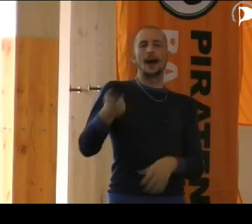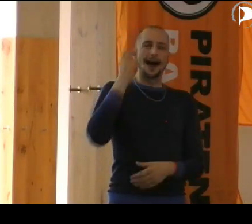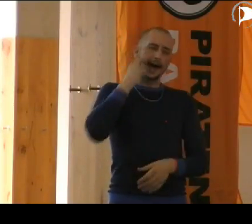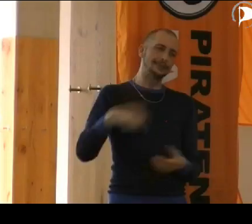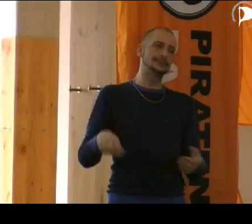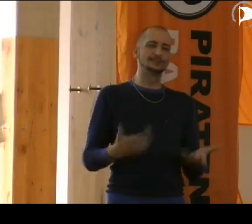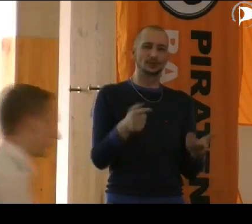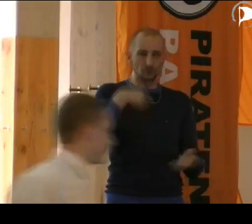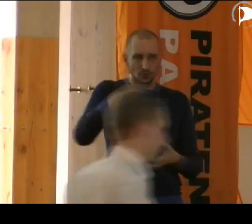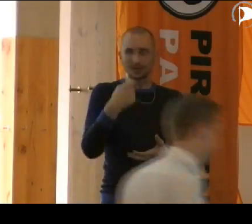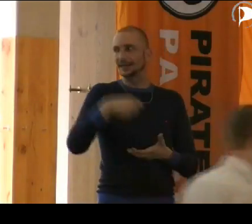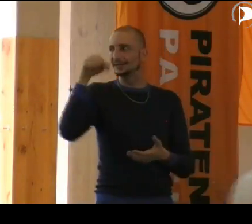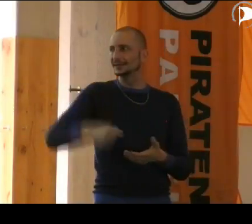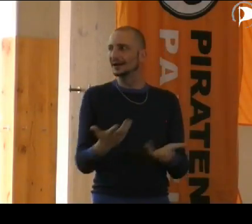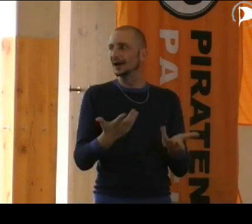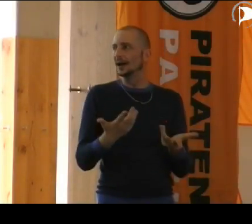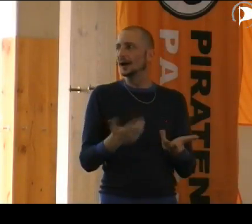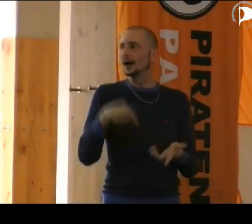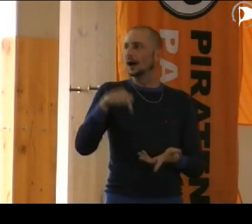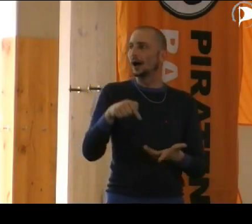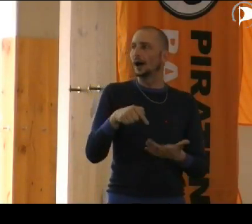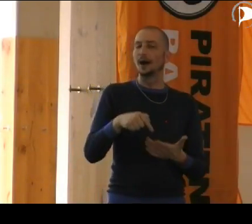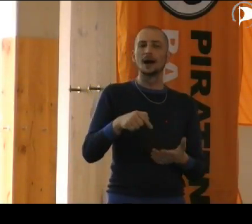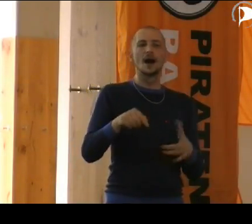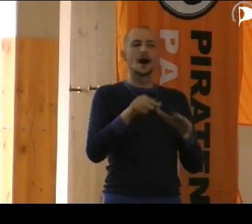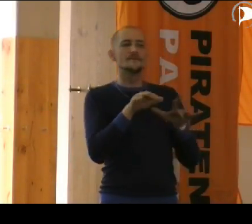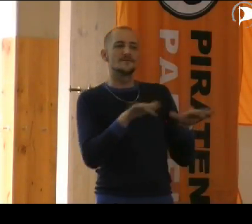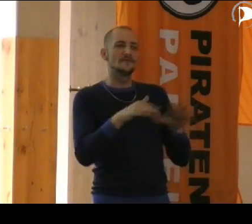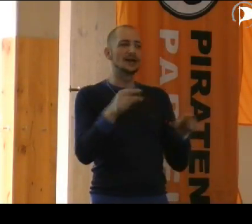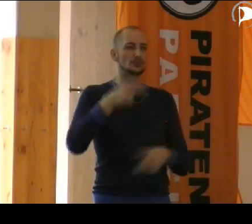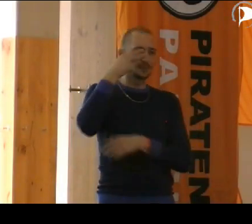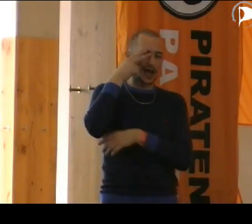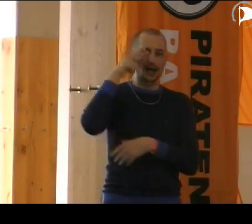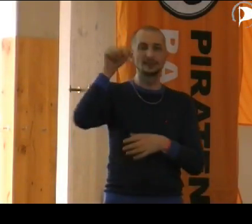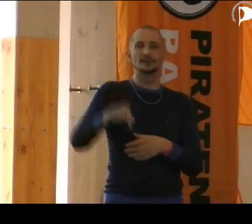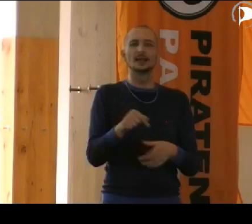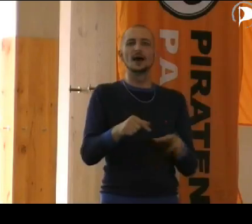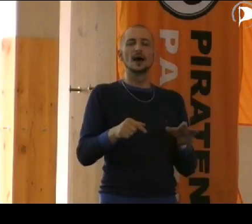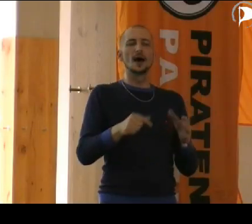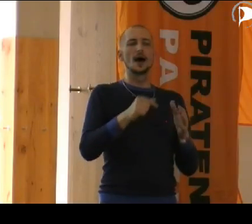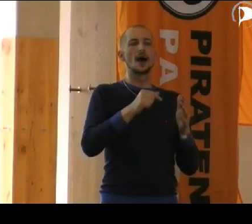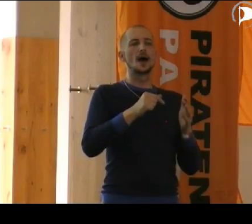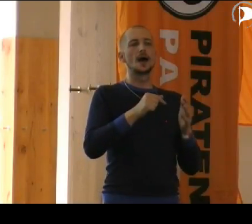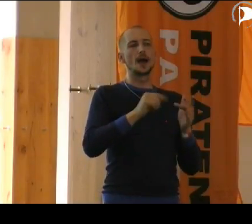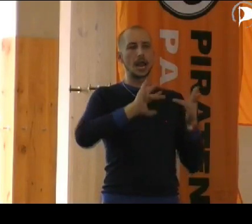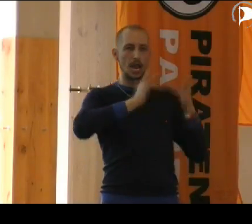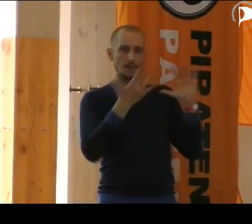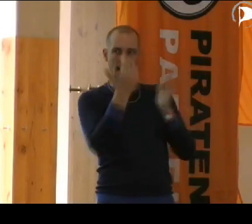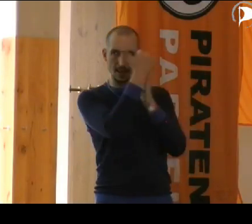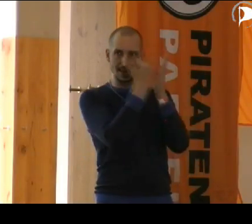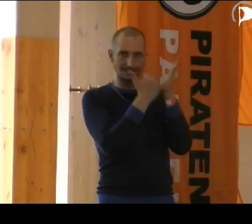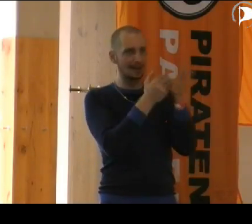hier die frage die freude haben die zeitungsmeldung ist diese funktion